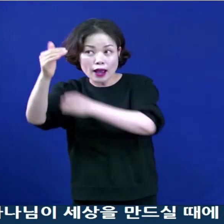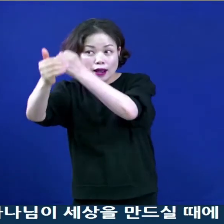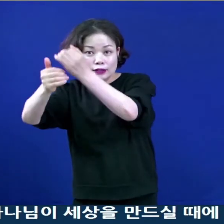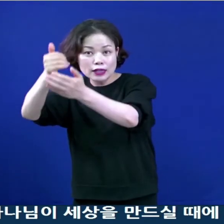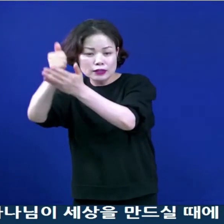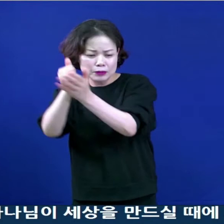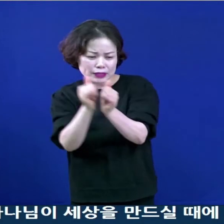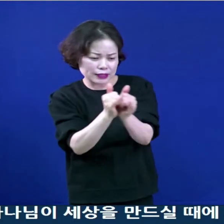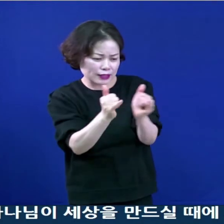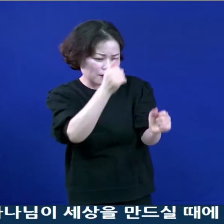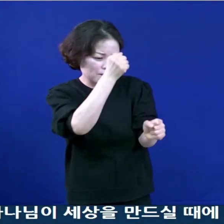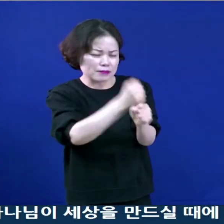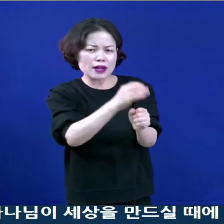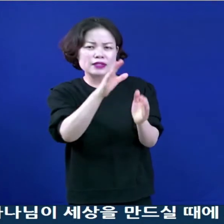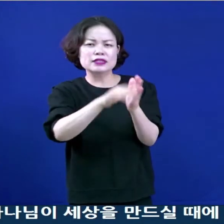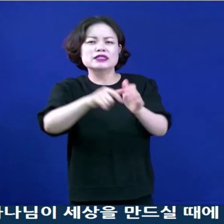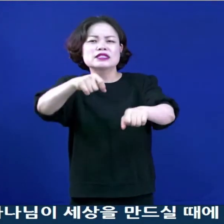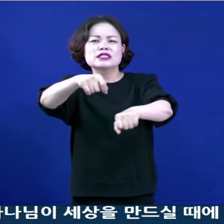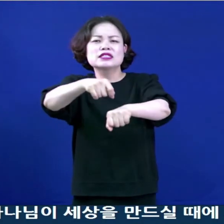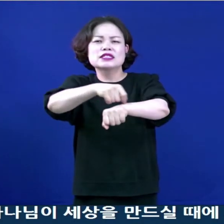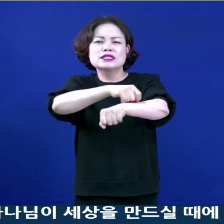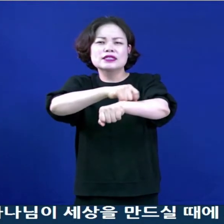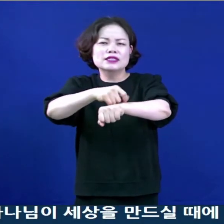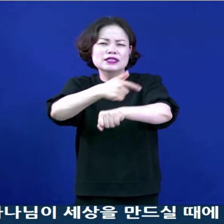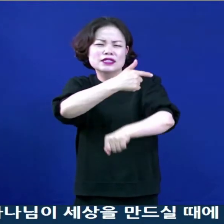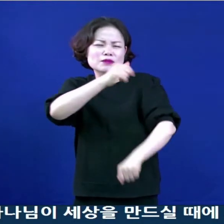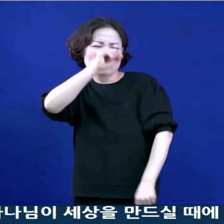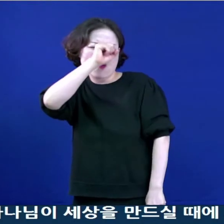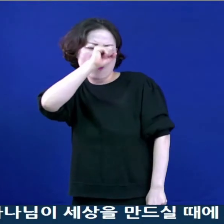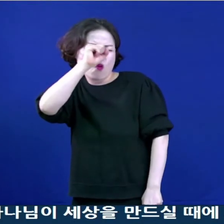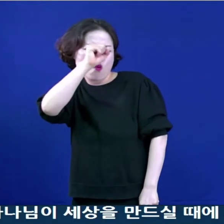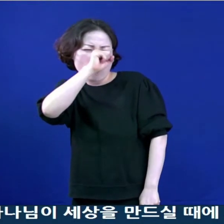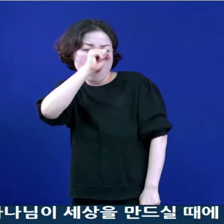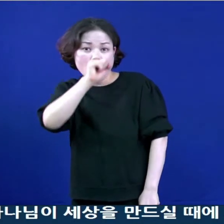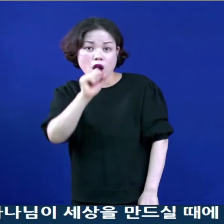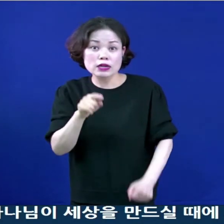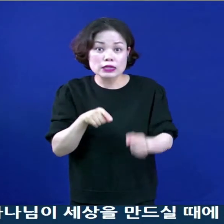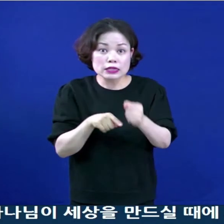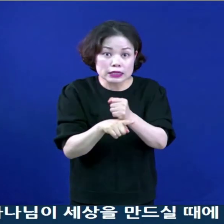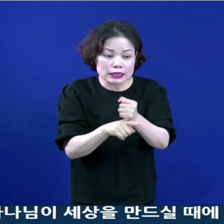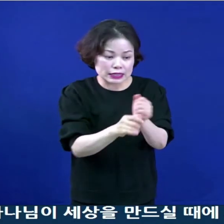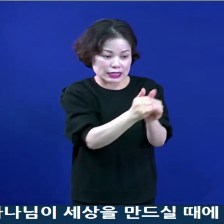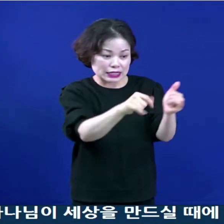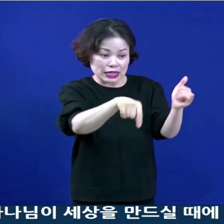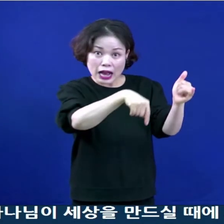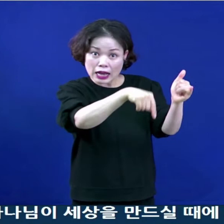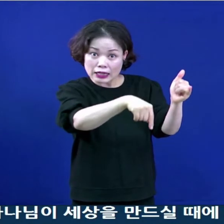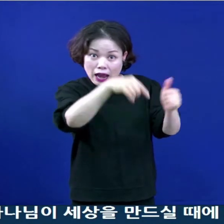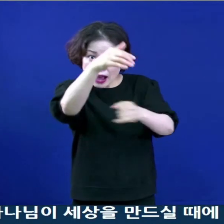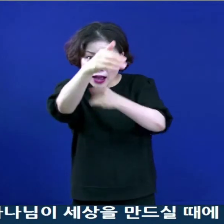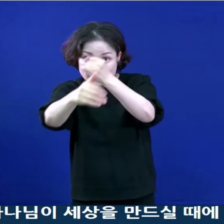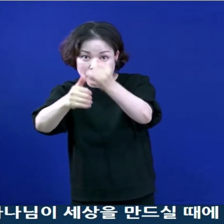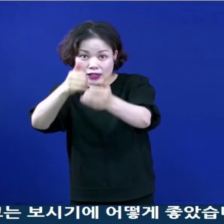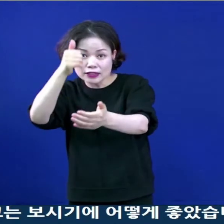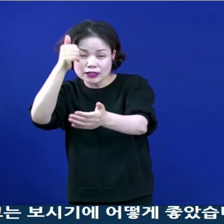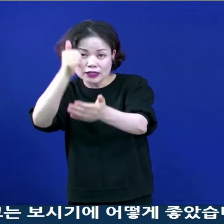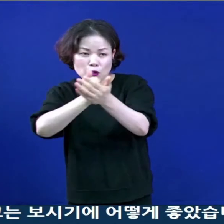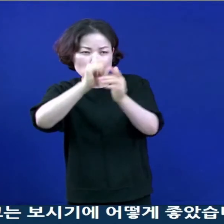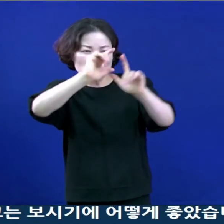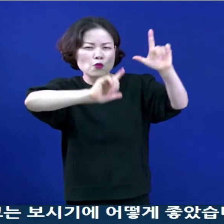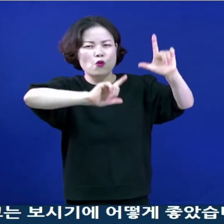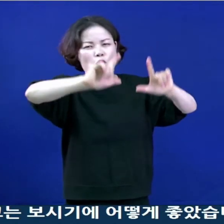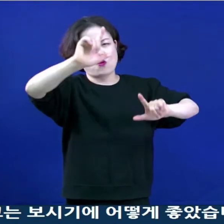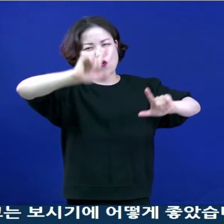하나님이 인간을 만드실 때 특별히 심히 좋았던 이유는 인간 안에 하나님의